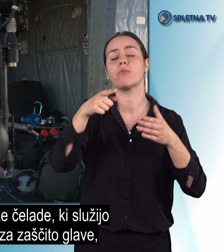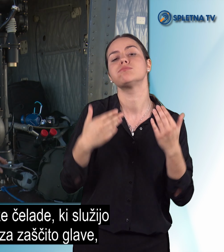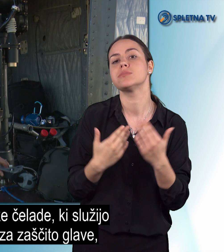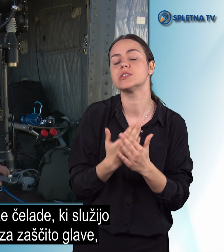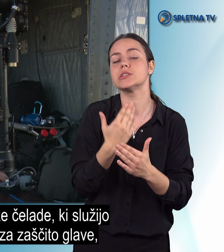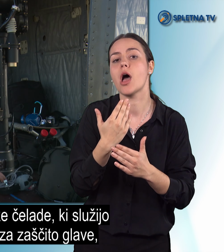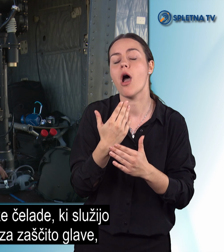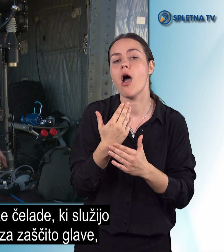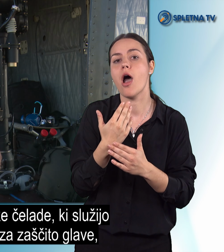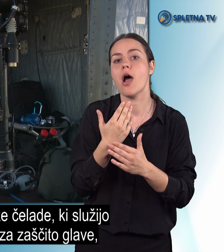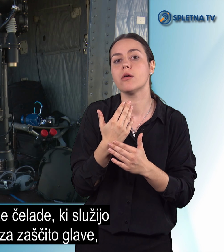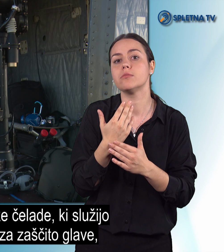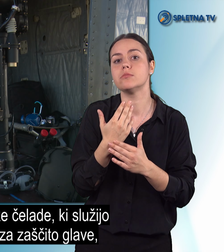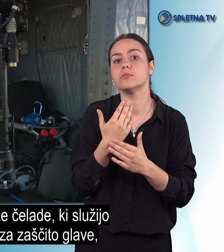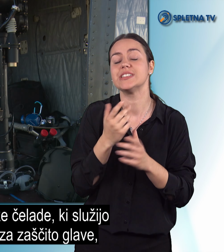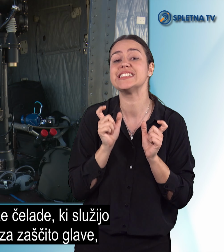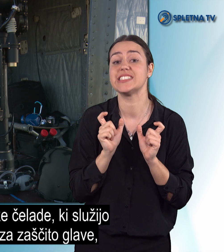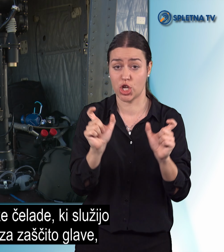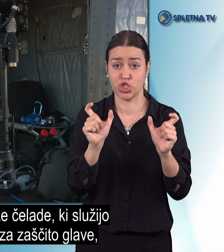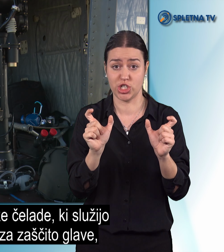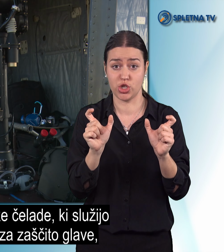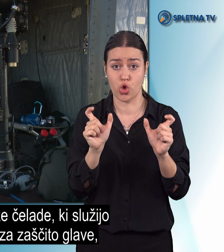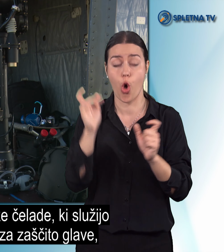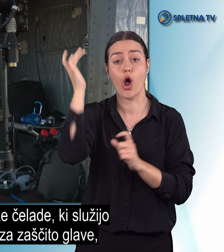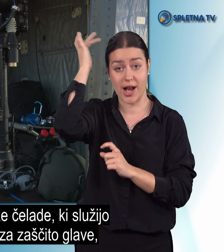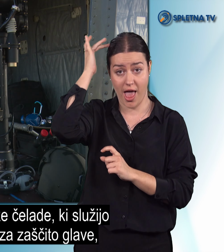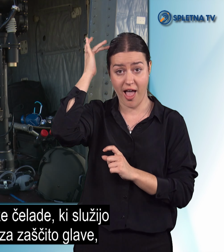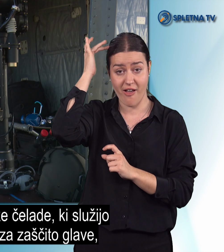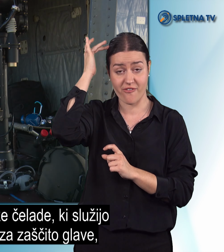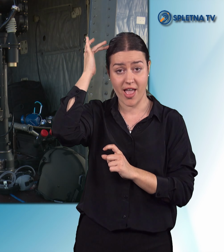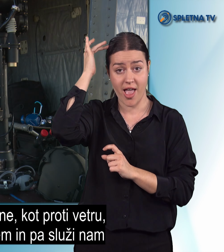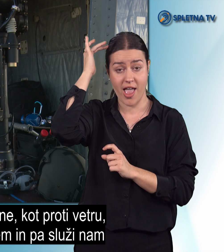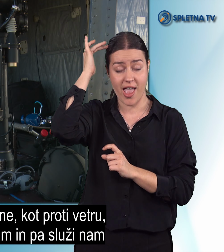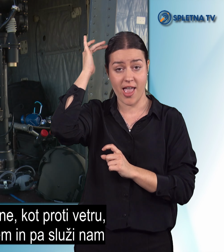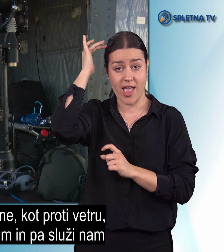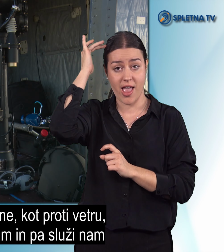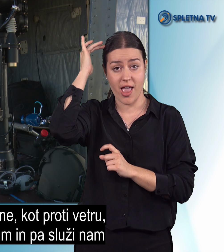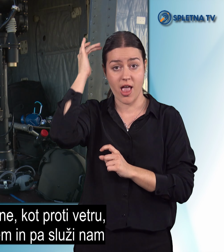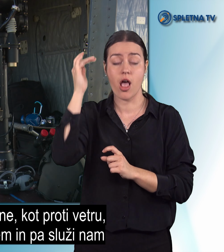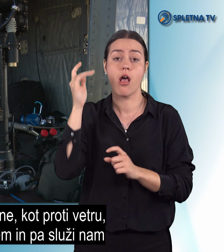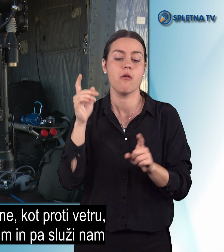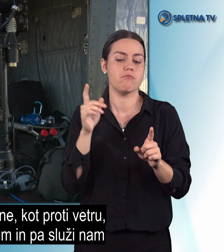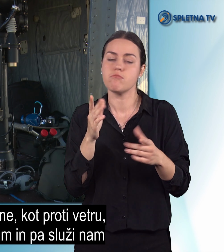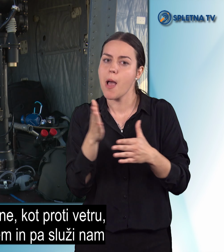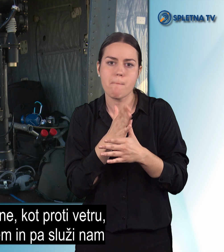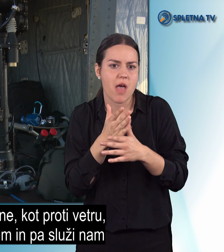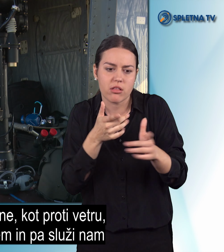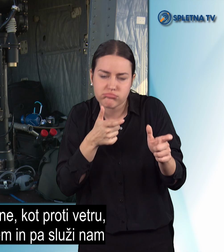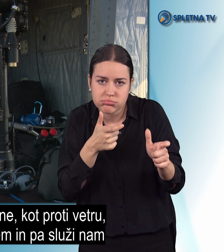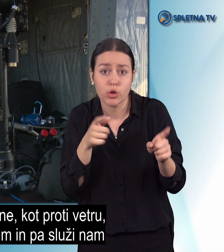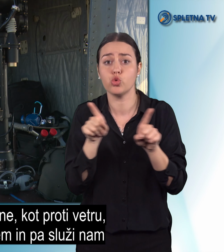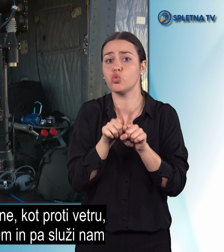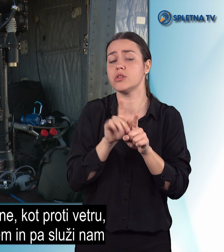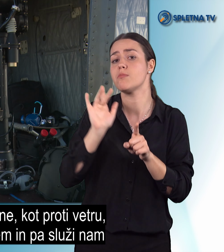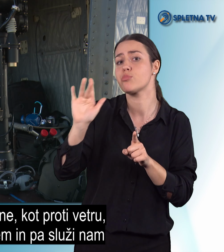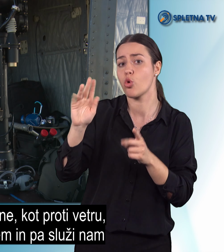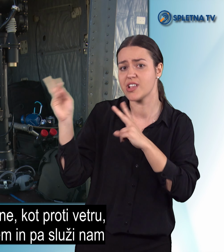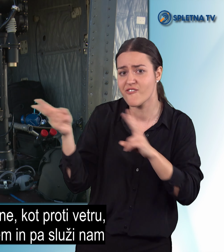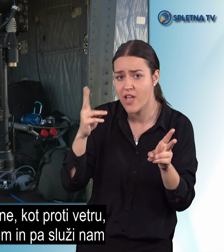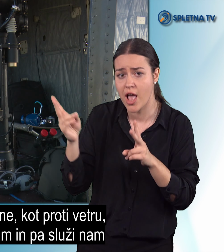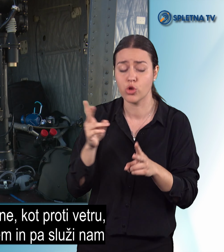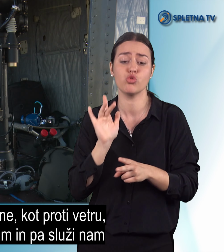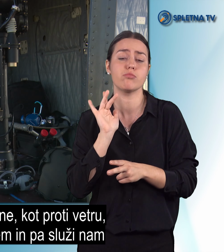služijo predvsem za zaščito glave, tako balistične kot proti vetru,